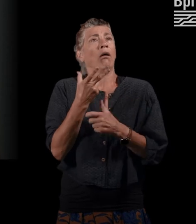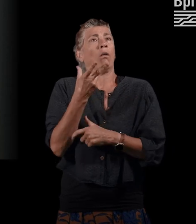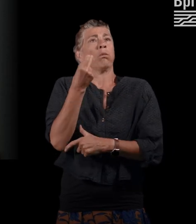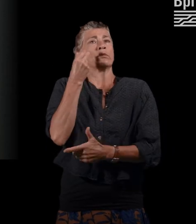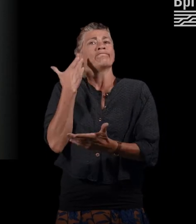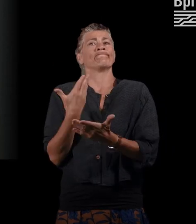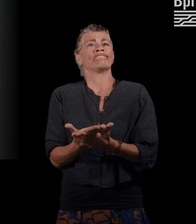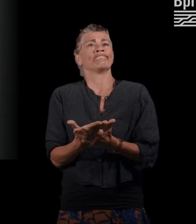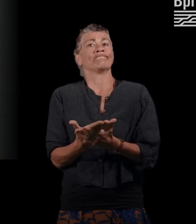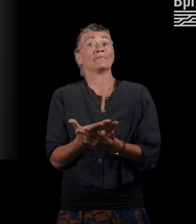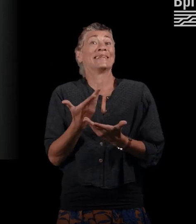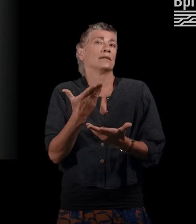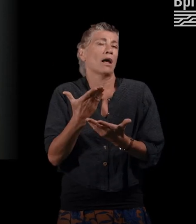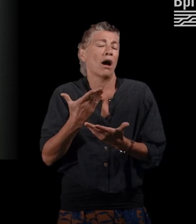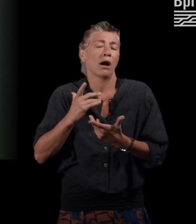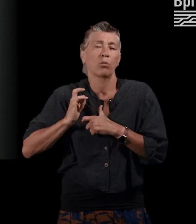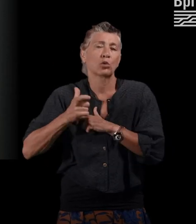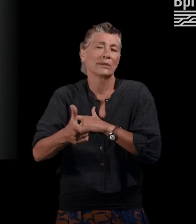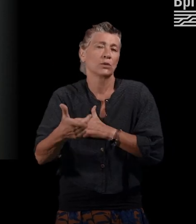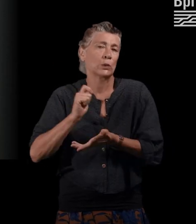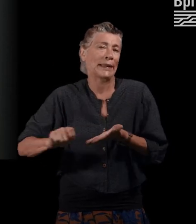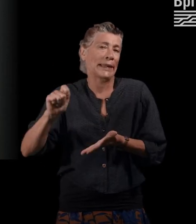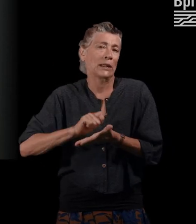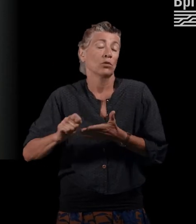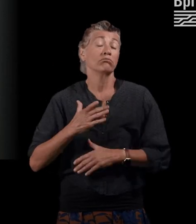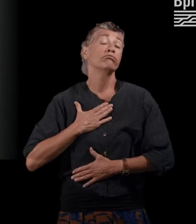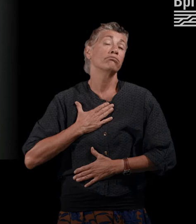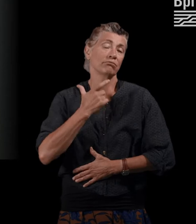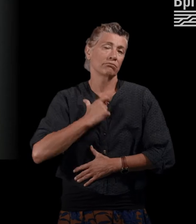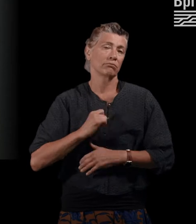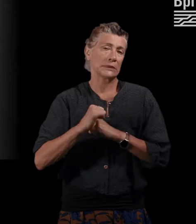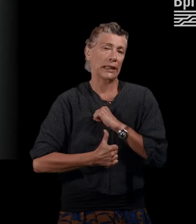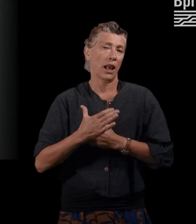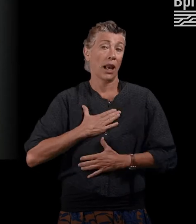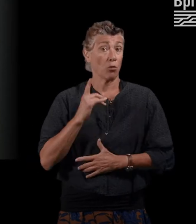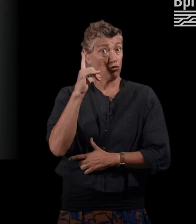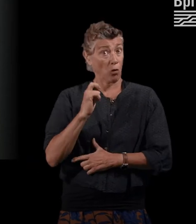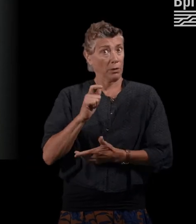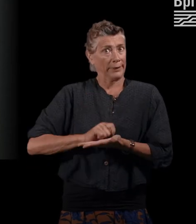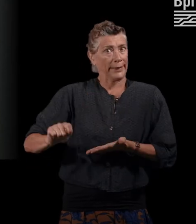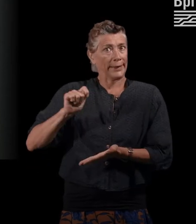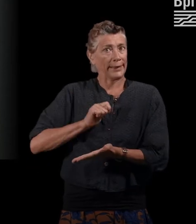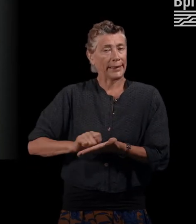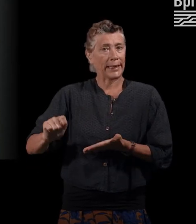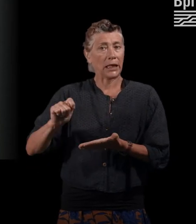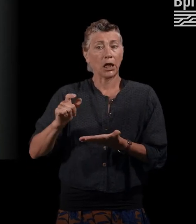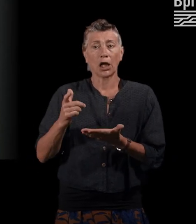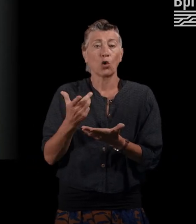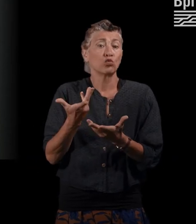Et donc, ça, c'est aussi quelque chose qui fait partie du processus d'écriture, en tout cas en ce qui me concerne. C'est que quand je commence à